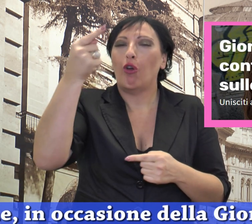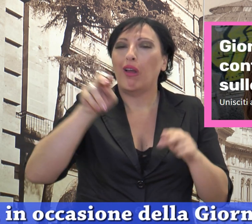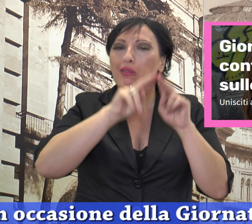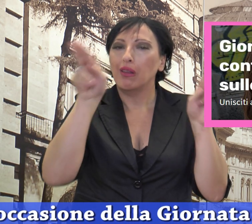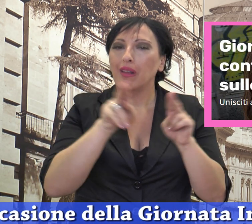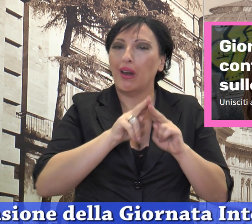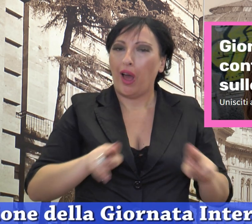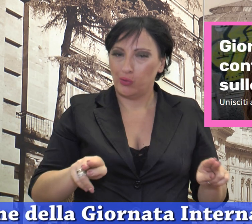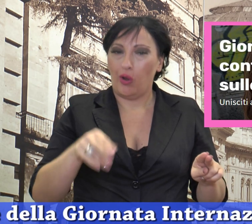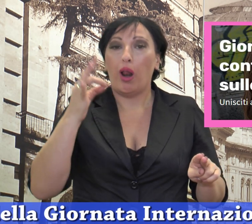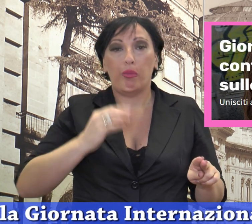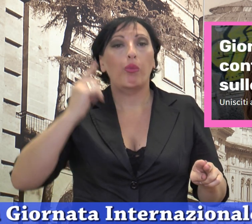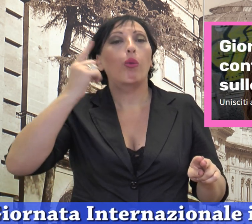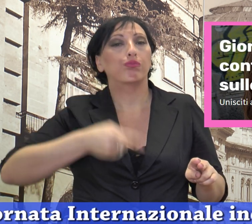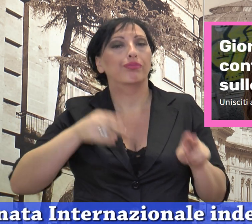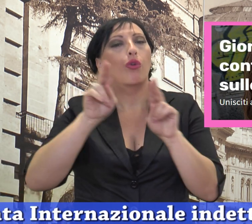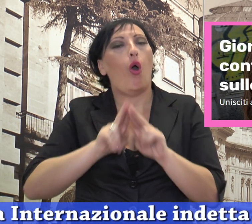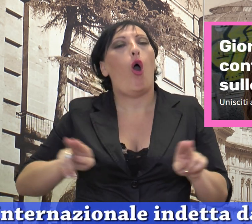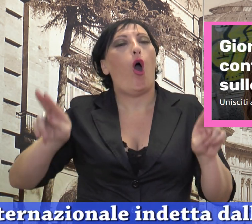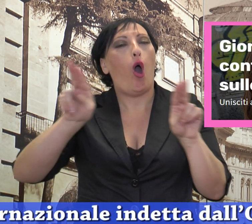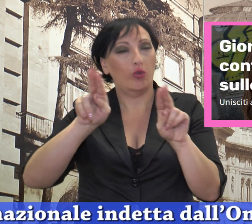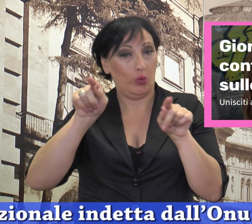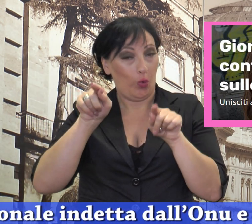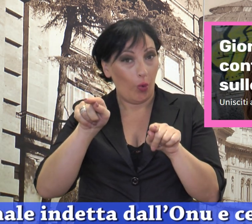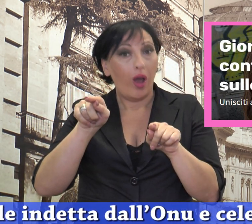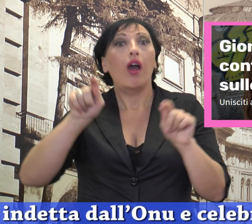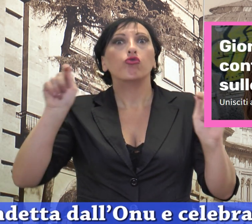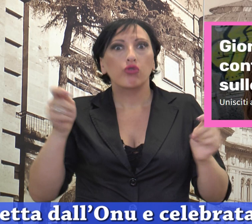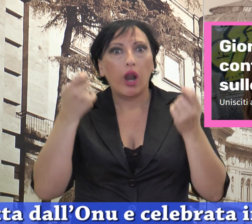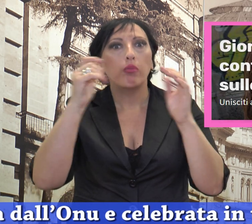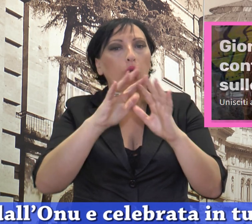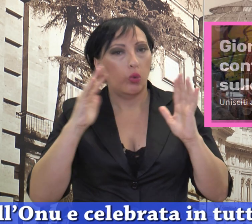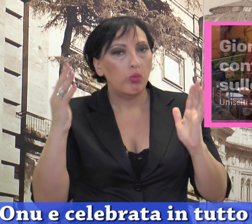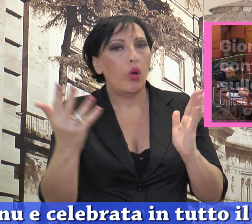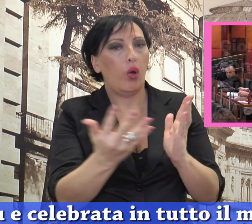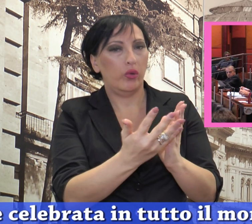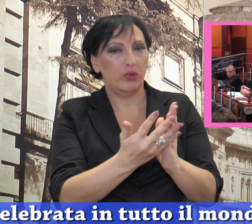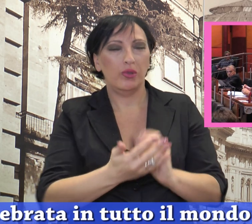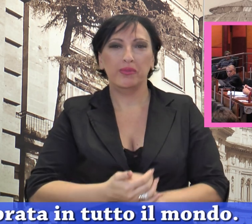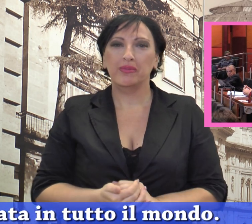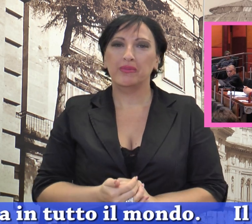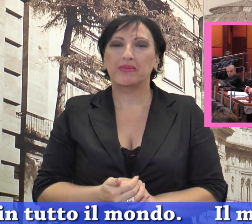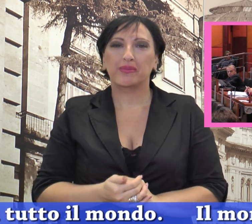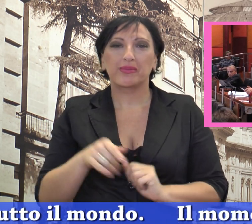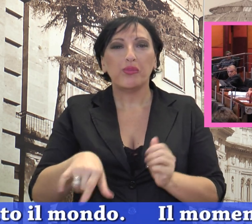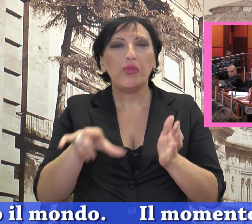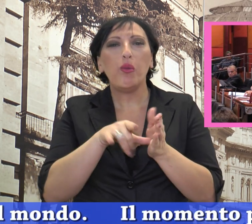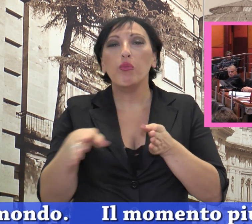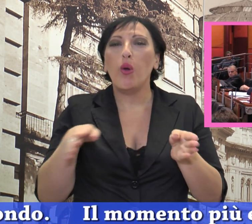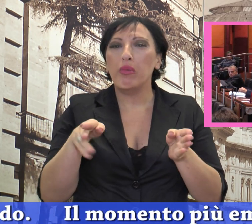indetta dall'ONU e celebrata in tutto il mondo. Il momento più emozionante è stato quello